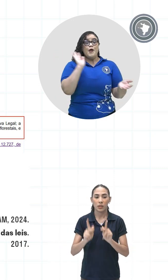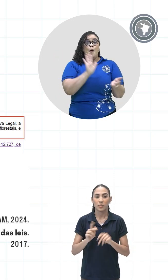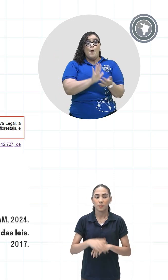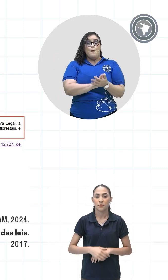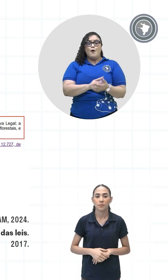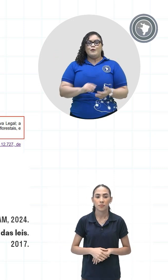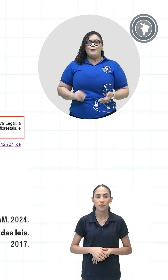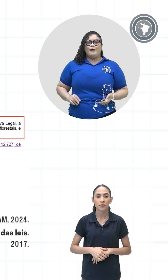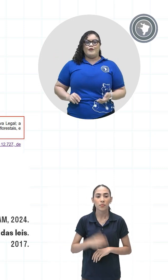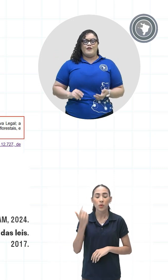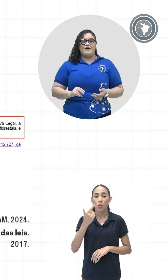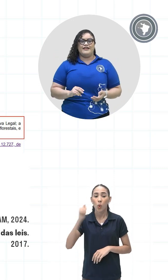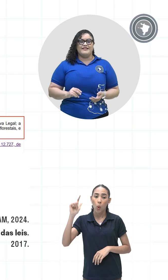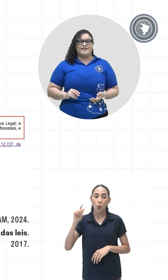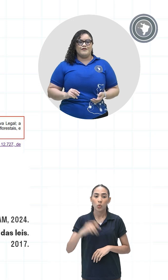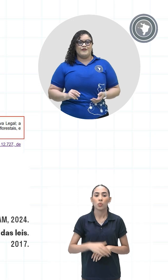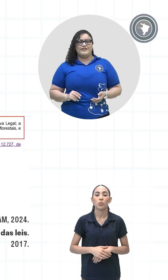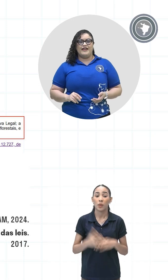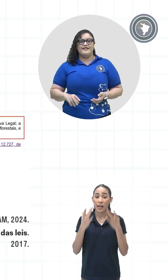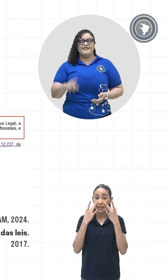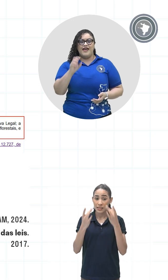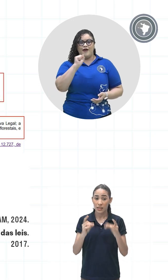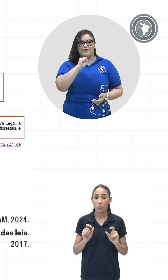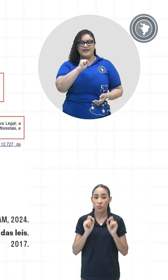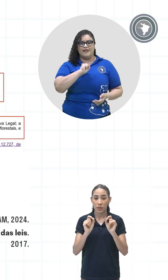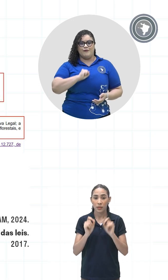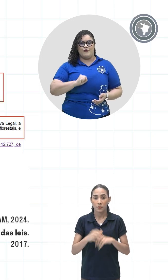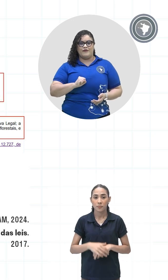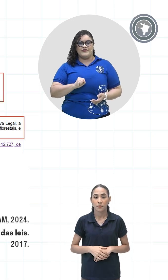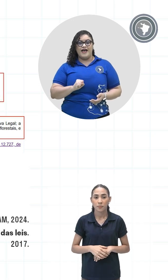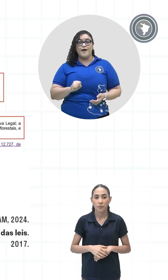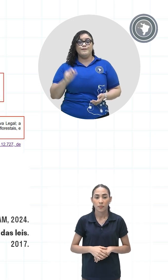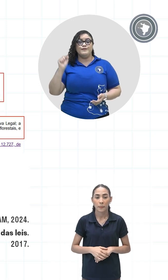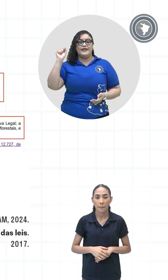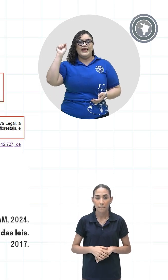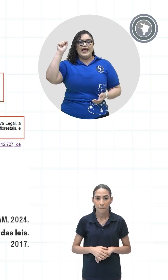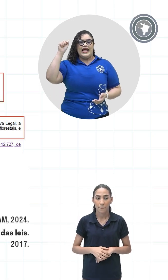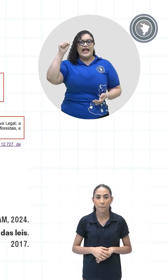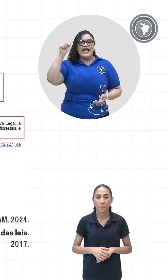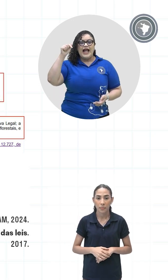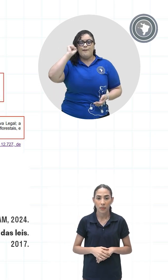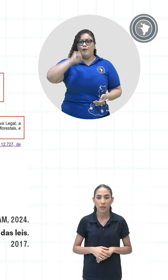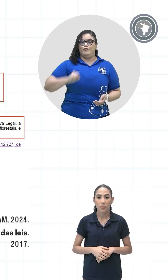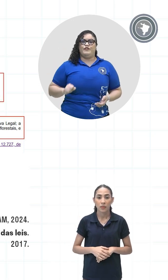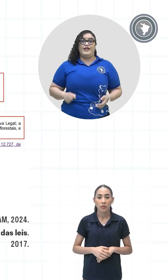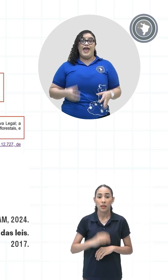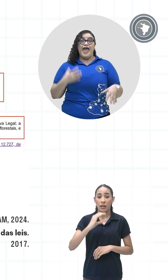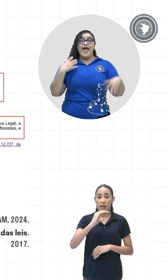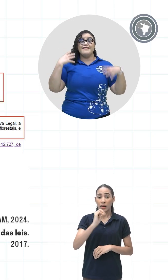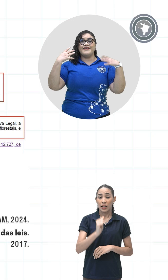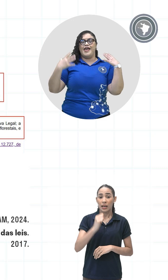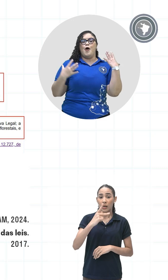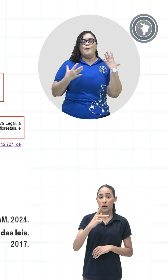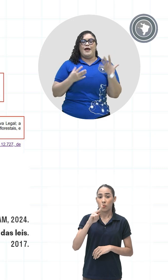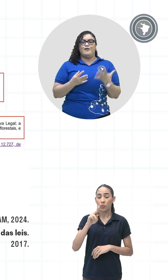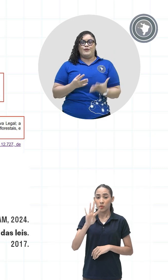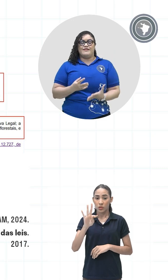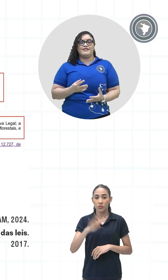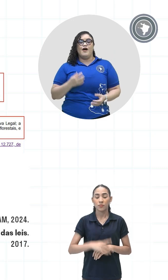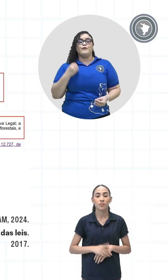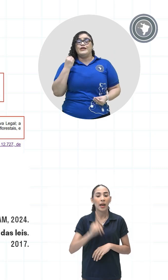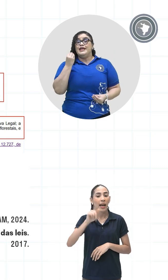tá? Um outro ponto a chamar a atenção de vocês é o seguinte, pode avançar? Caput. Essa é